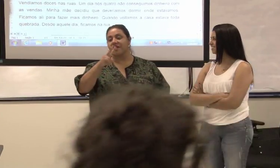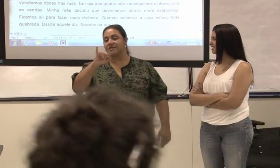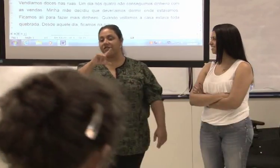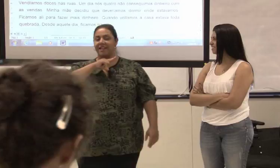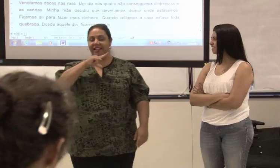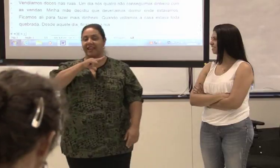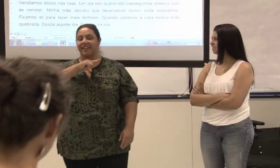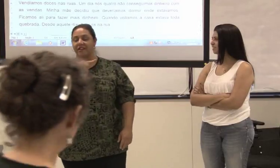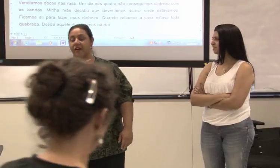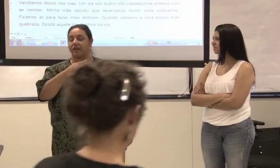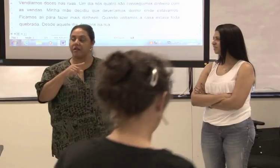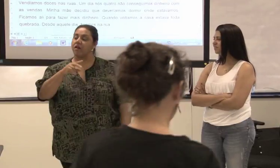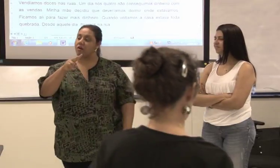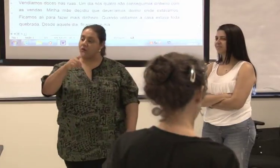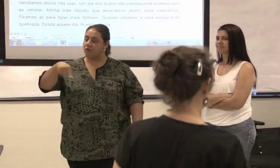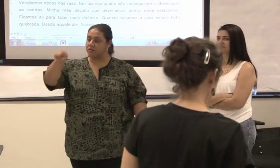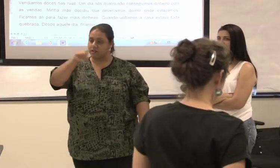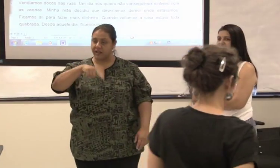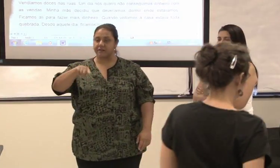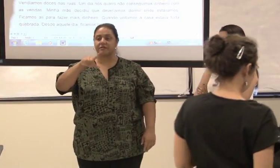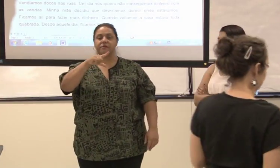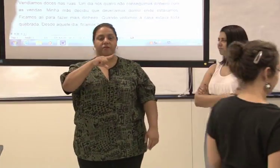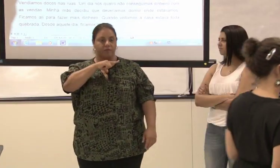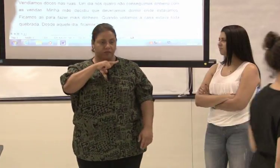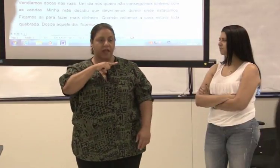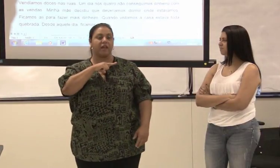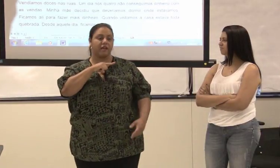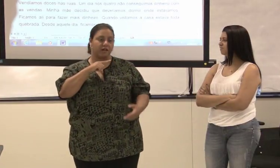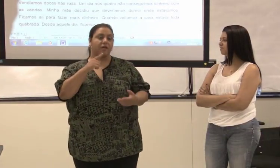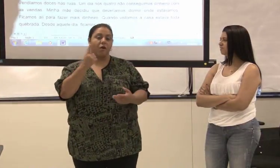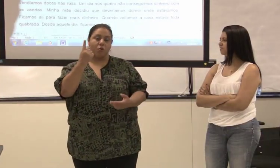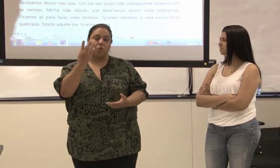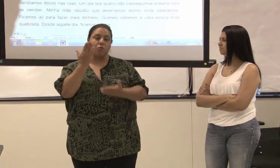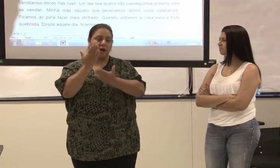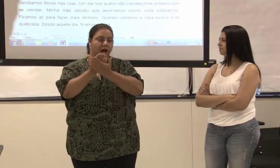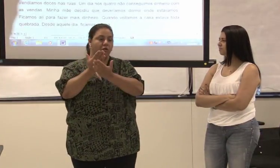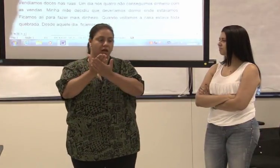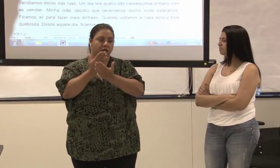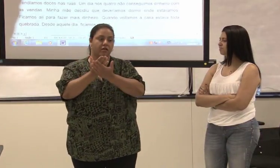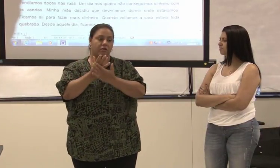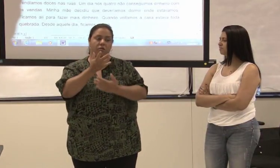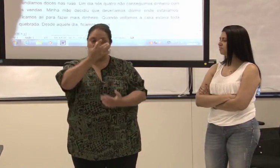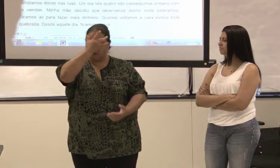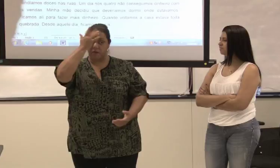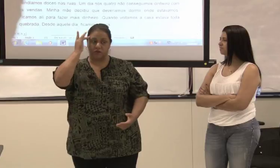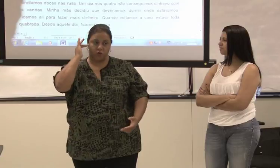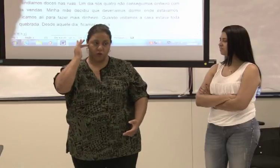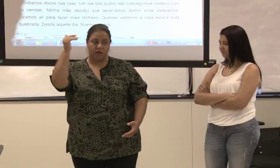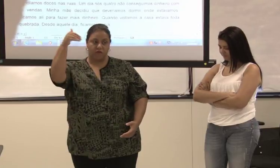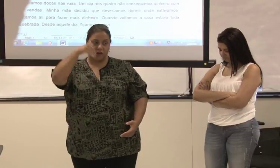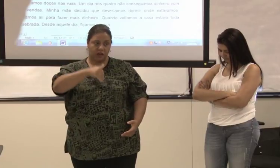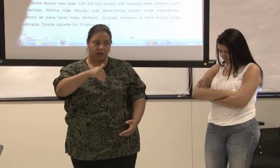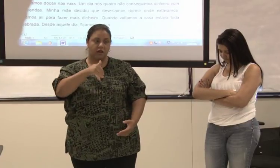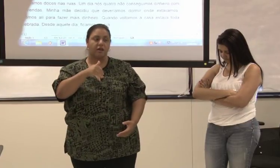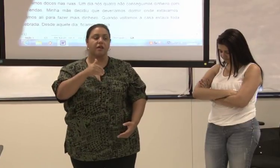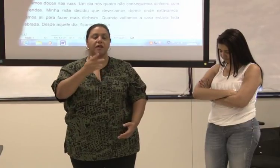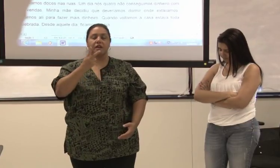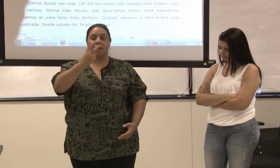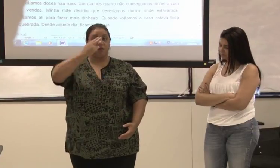Você vai ter, vocês têm uma aula com uma pessoa que vem aqui, que é o